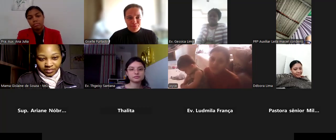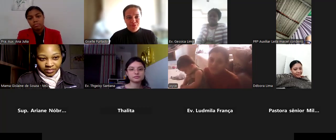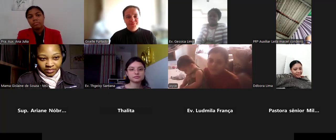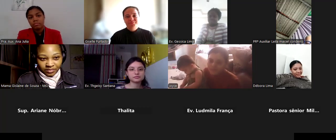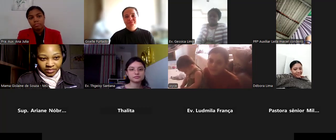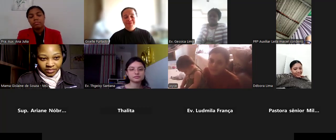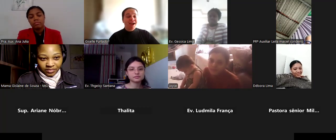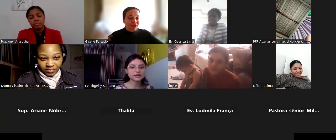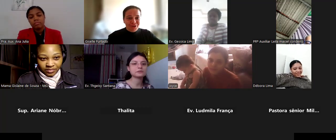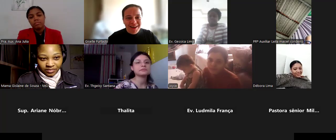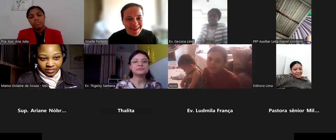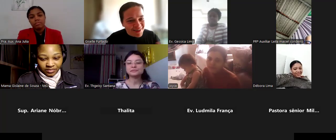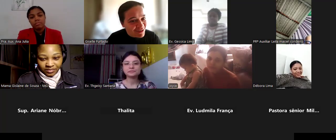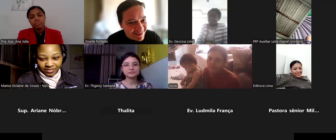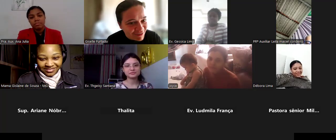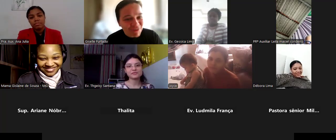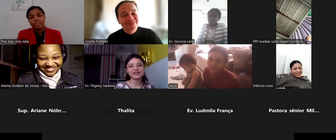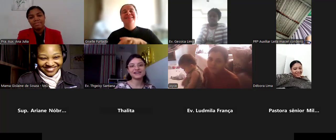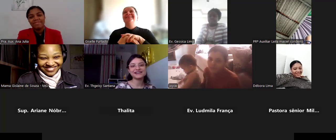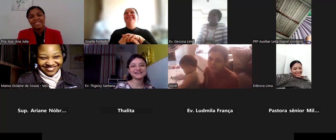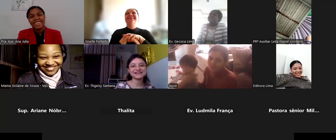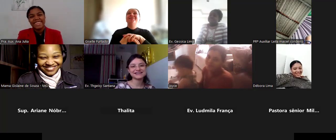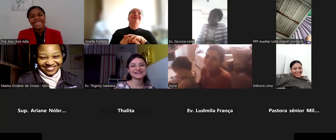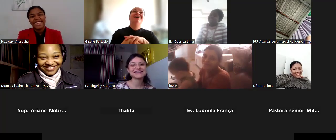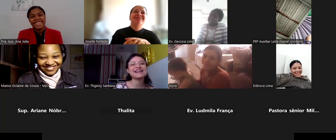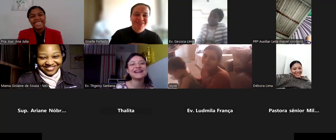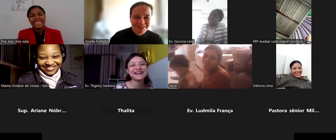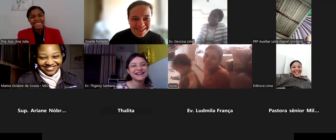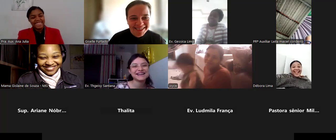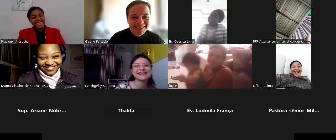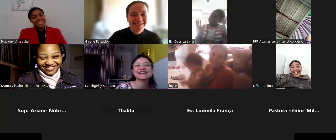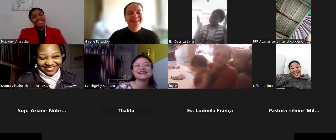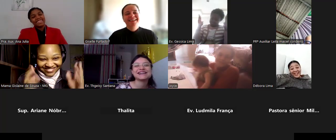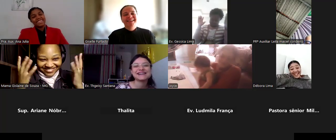aprendemos. Ai, eu tô tão alegre que vocês estão todos aqui. Obrigada, Jesus.